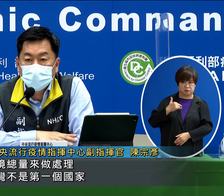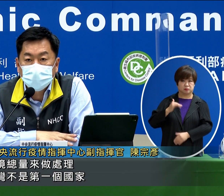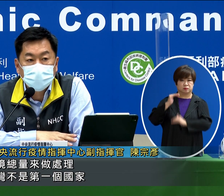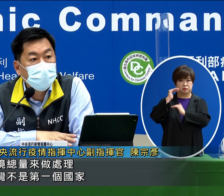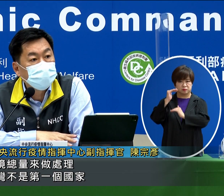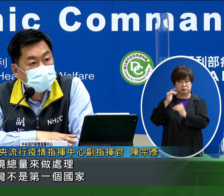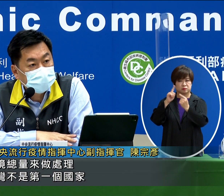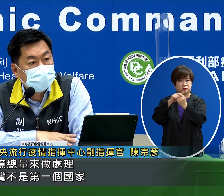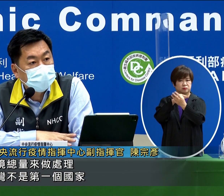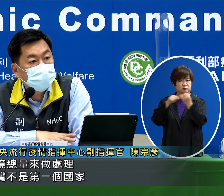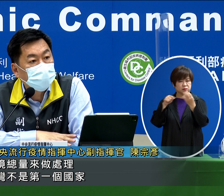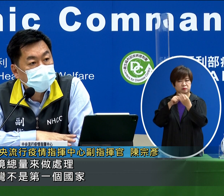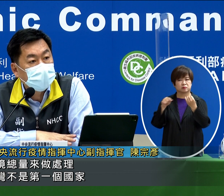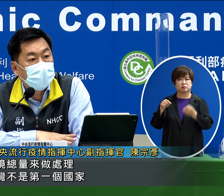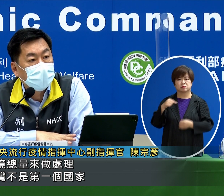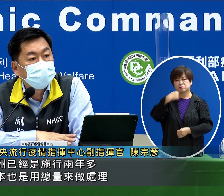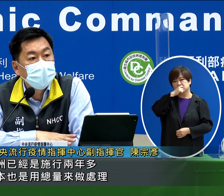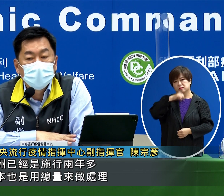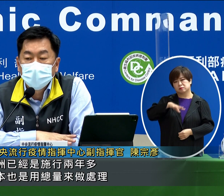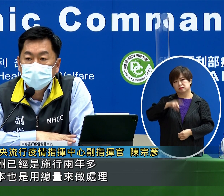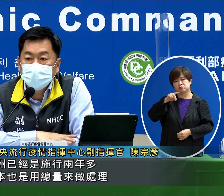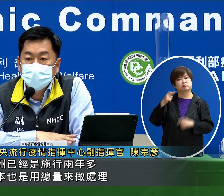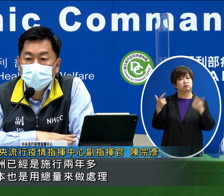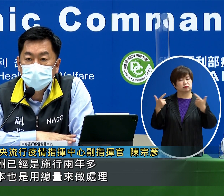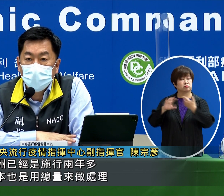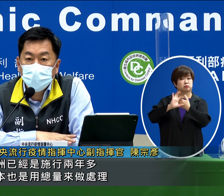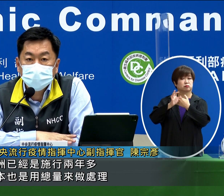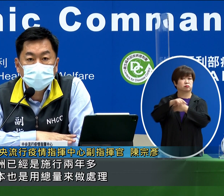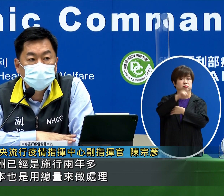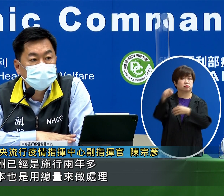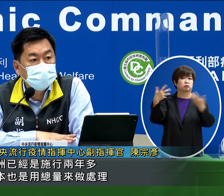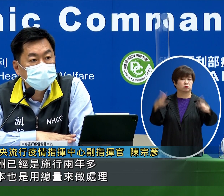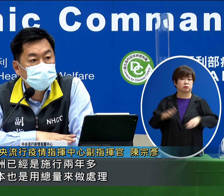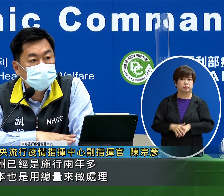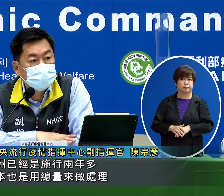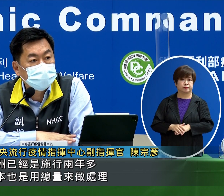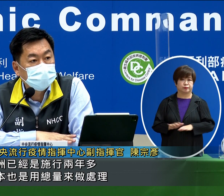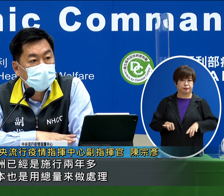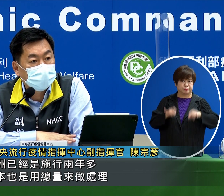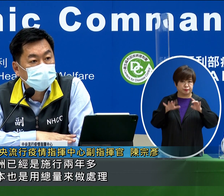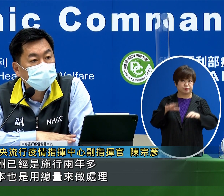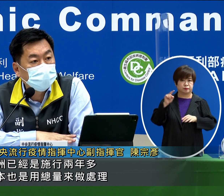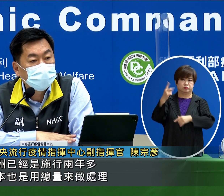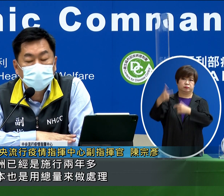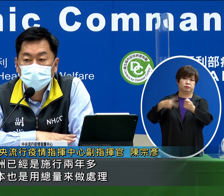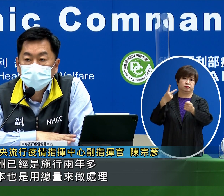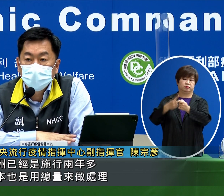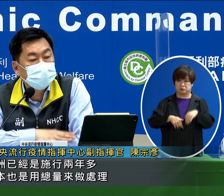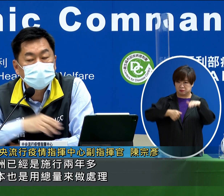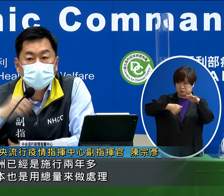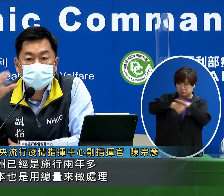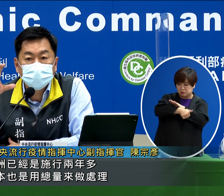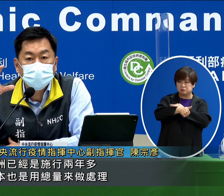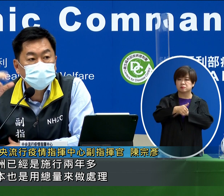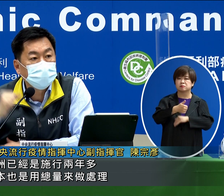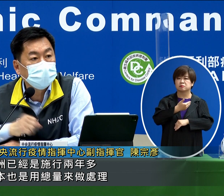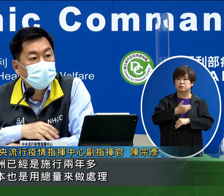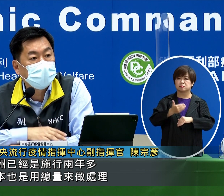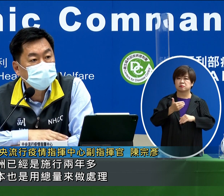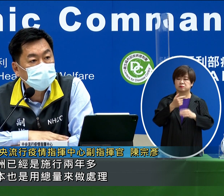台湾不是第一个国家啦。那个澳洲已经是实行2年多，日本也是用总量来做